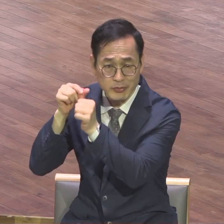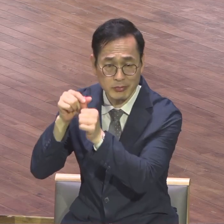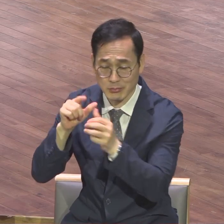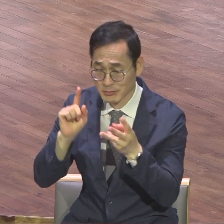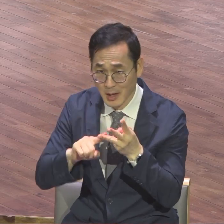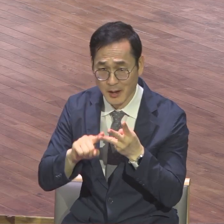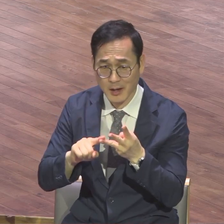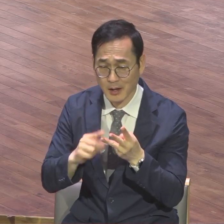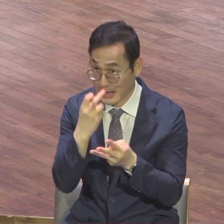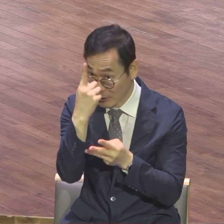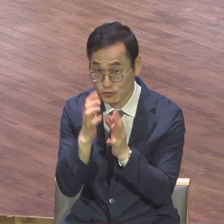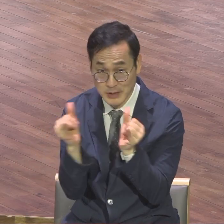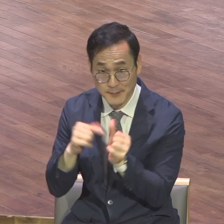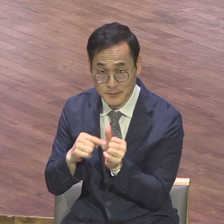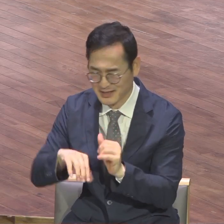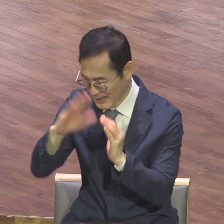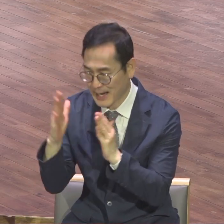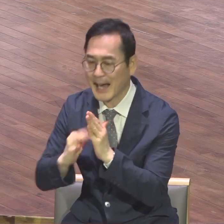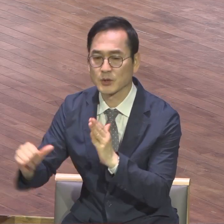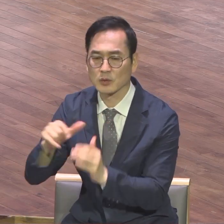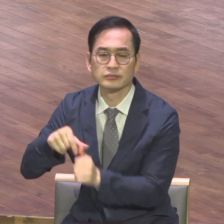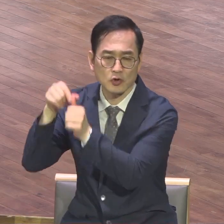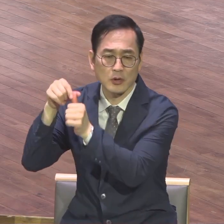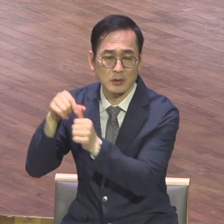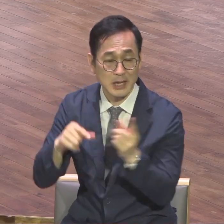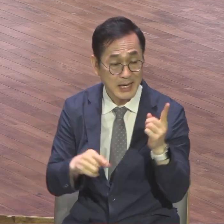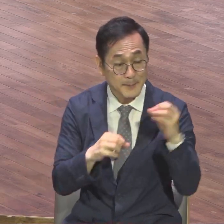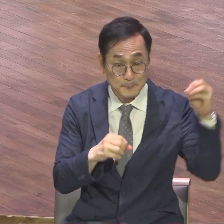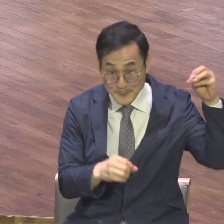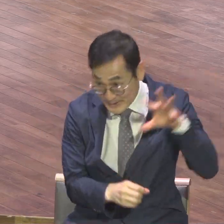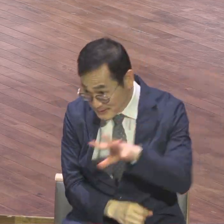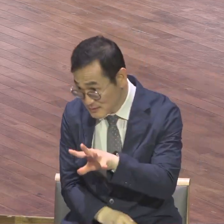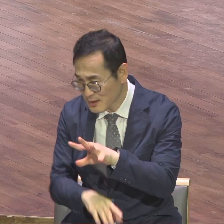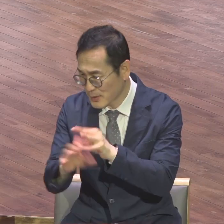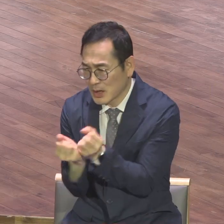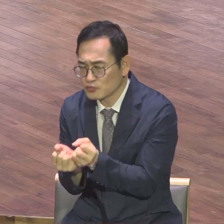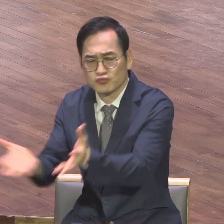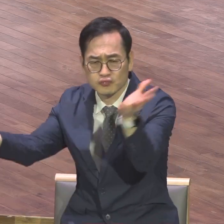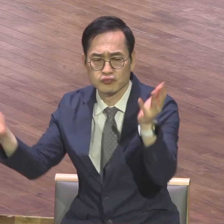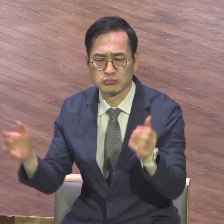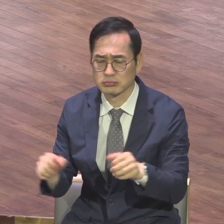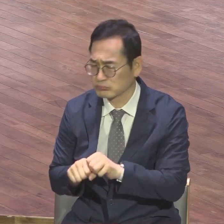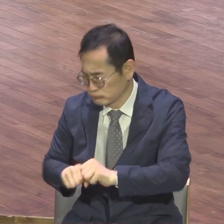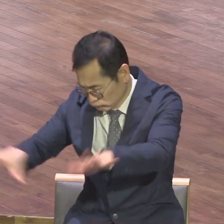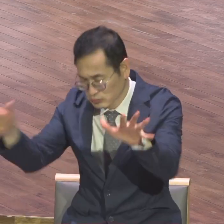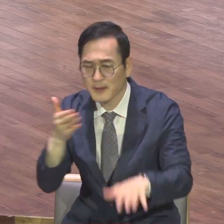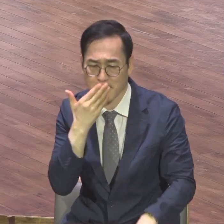내 안에 빛의 망대가 견고하게 세워지면 이런 영적 파급 효과가 계속 일어난다.